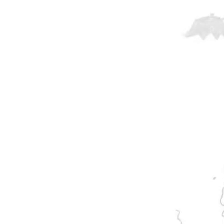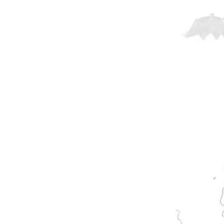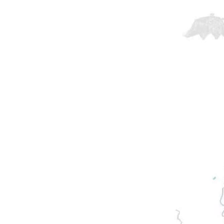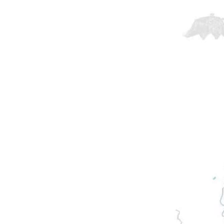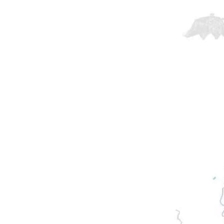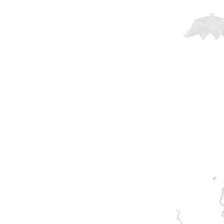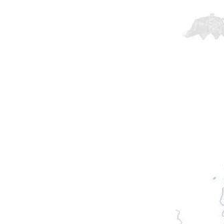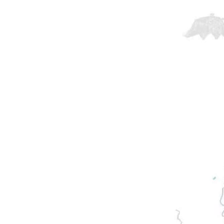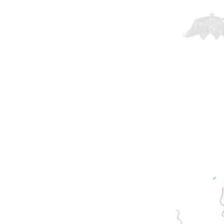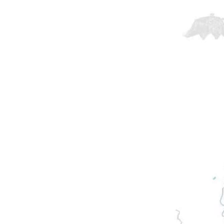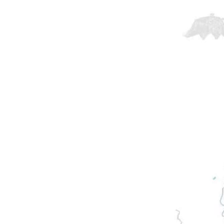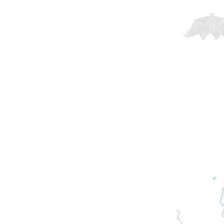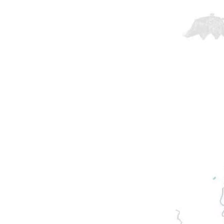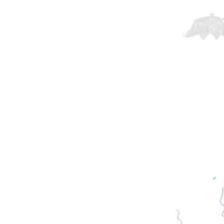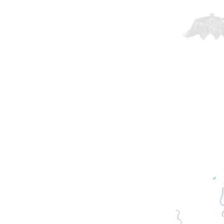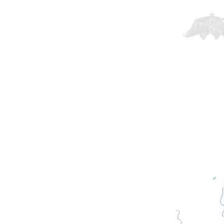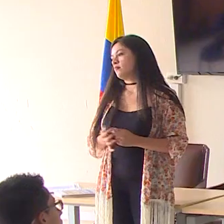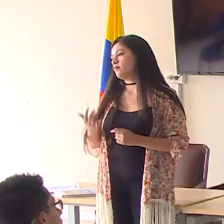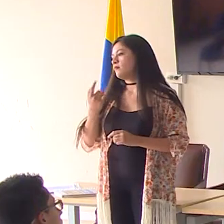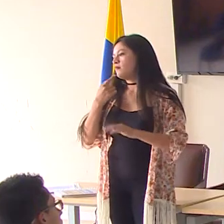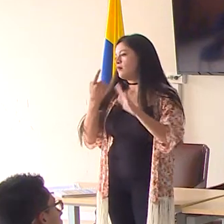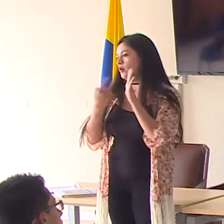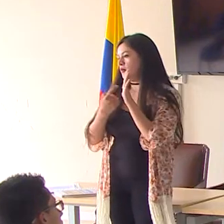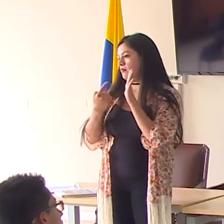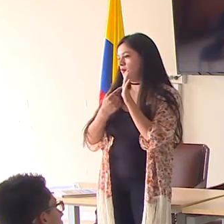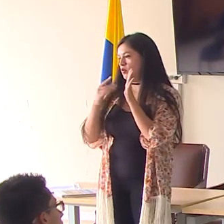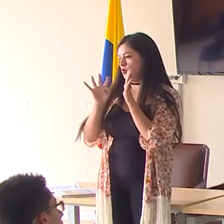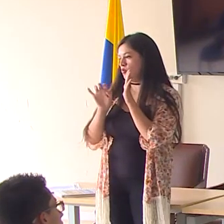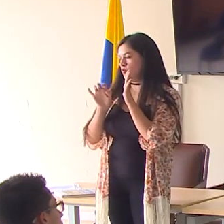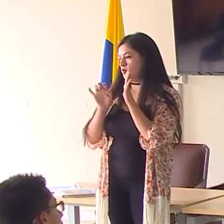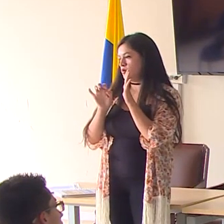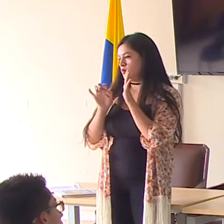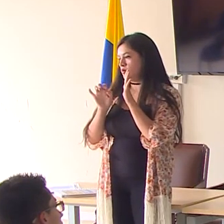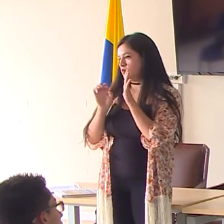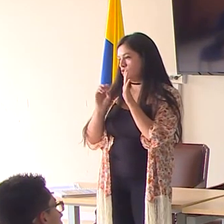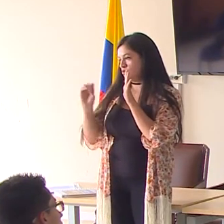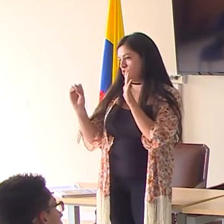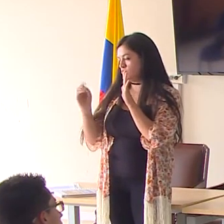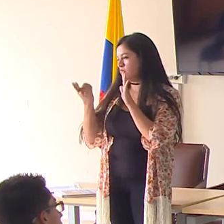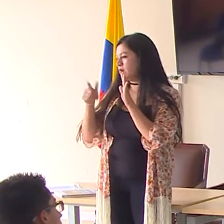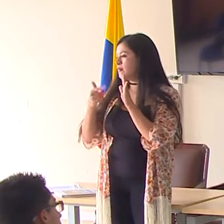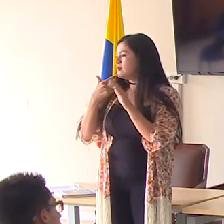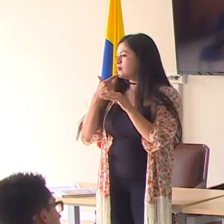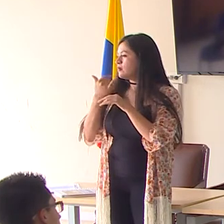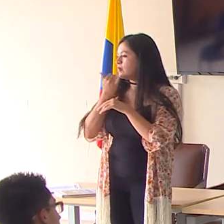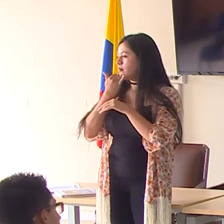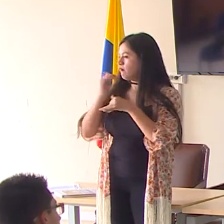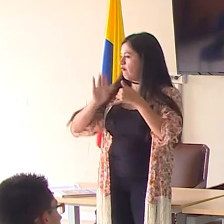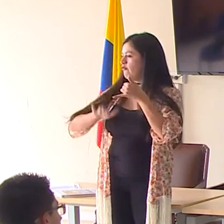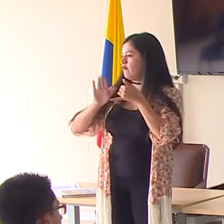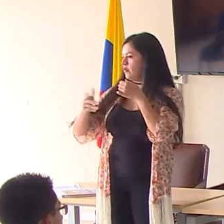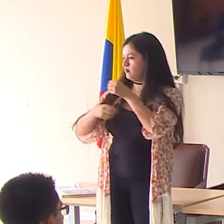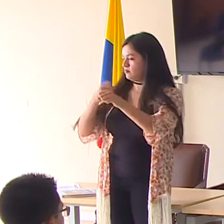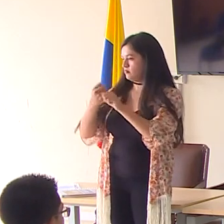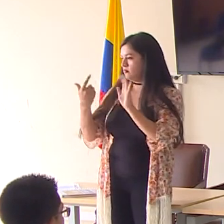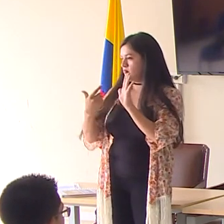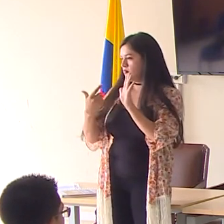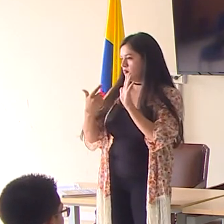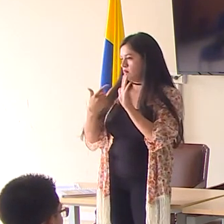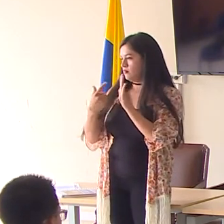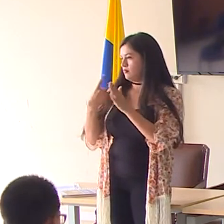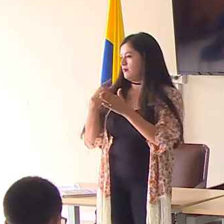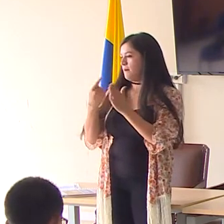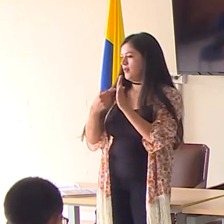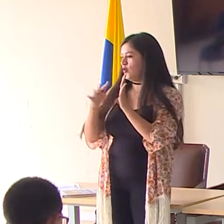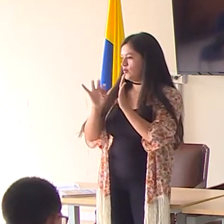para 1901 es importante en términos administrativos que a mediados de a finales de la década del